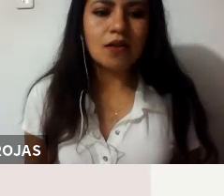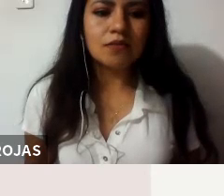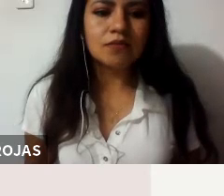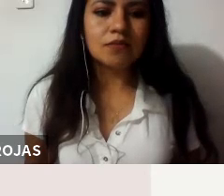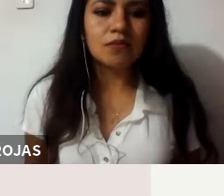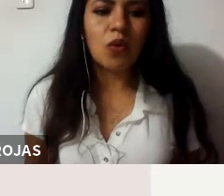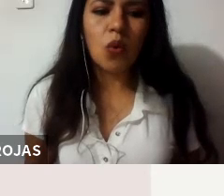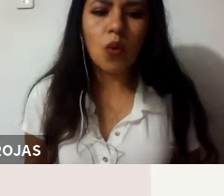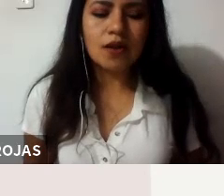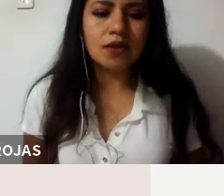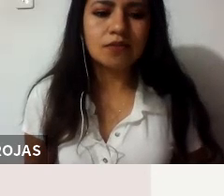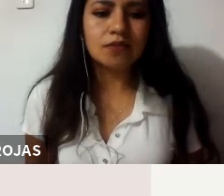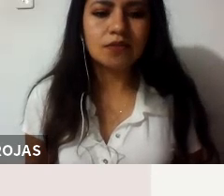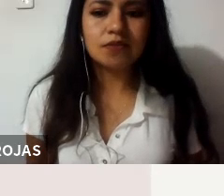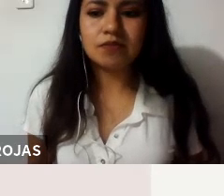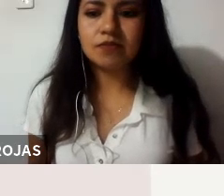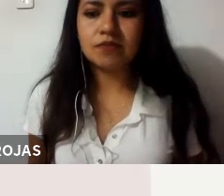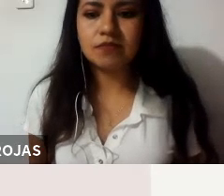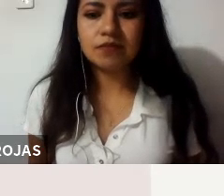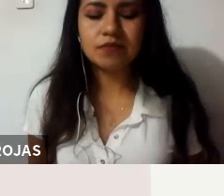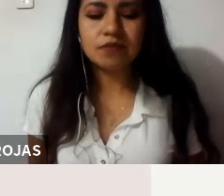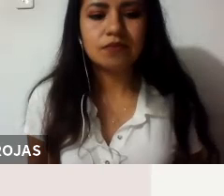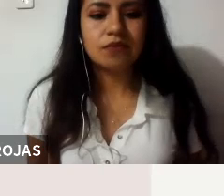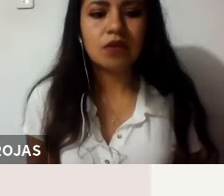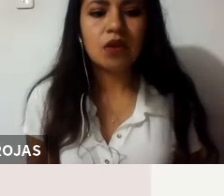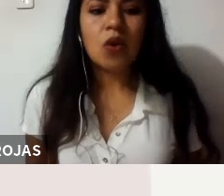¿Cuál? ¿Cuál?